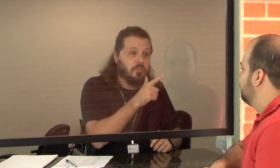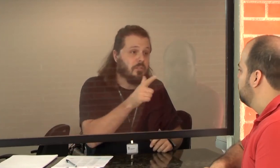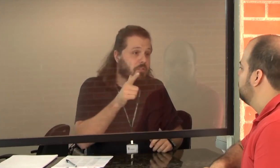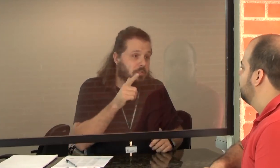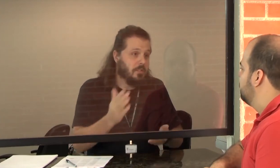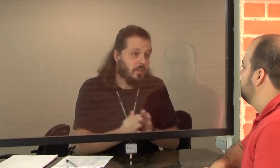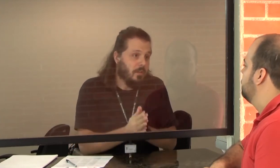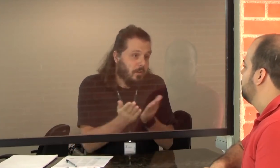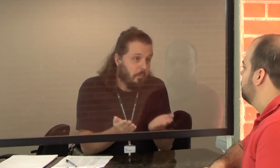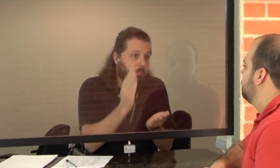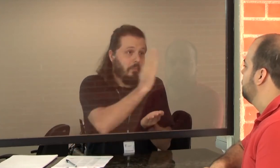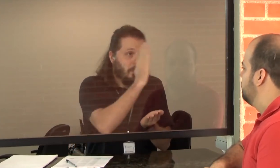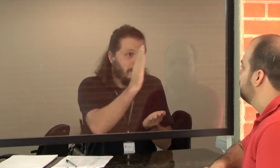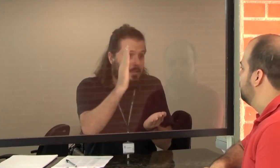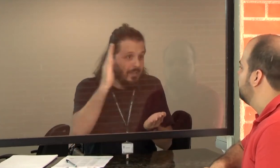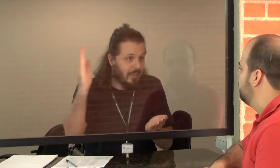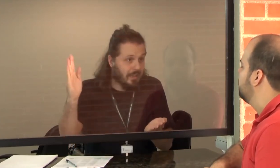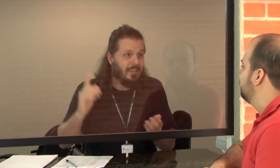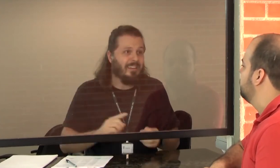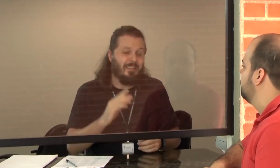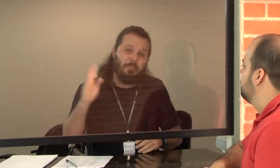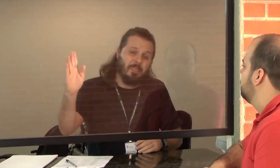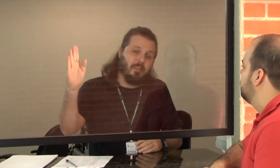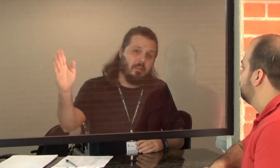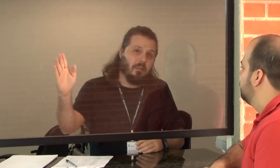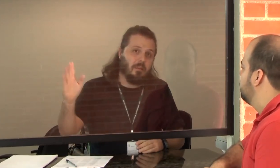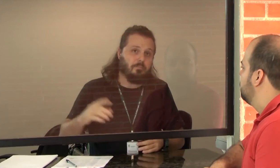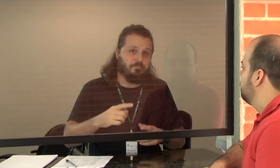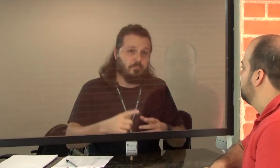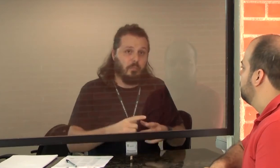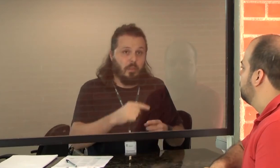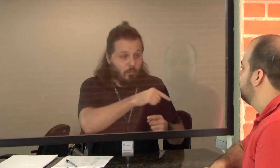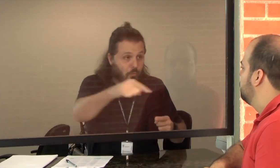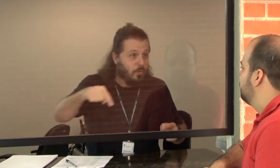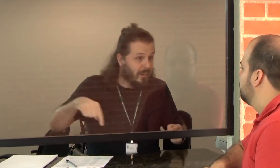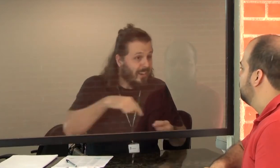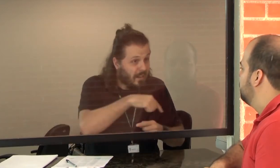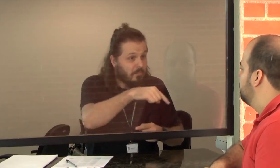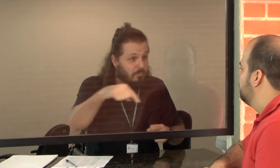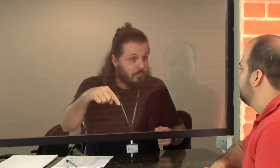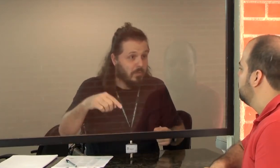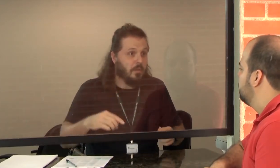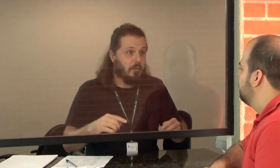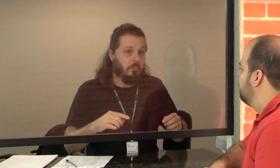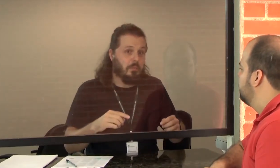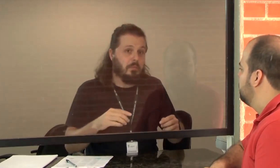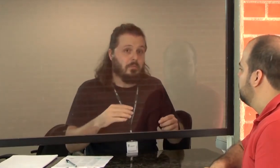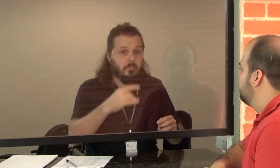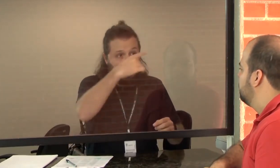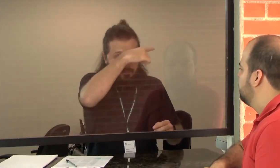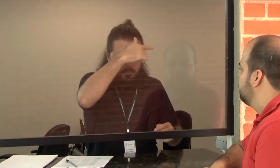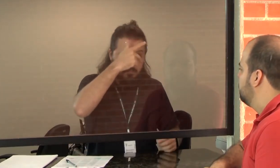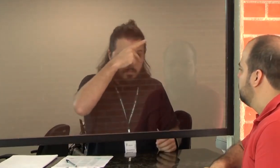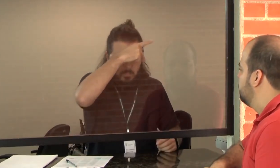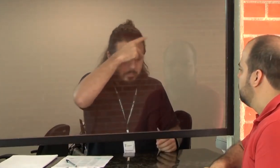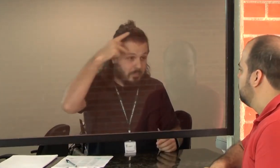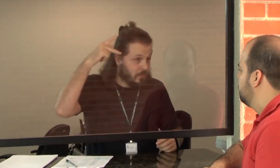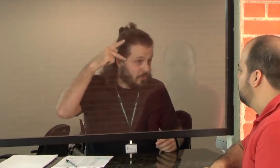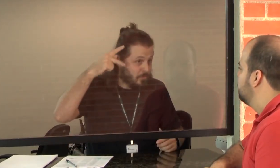outros espaços dos professores, coordenadores e